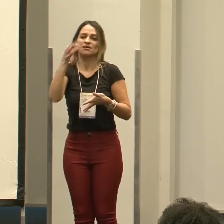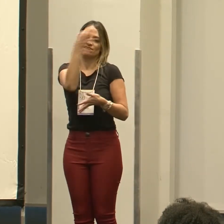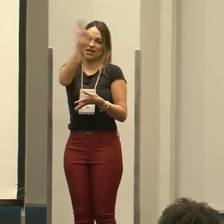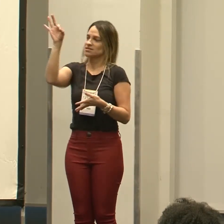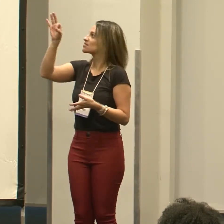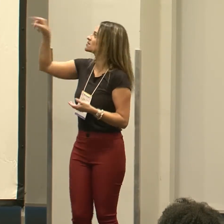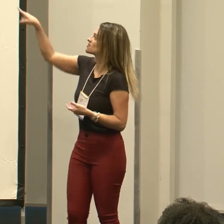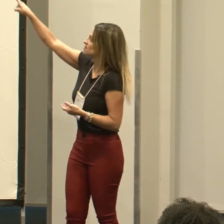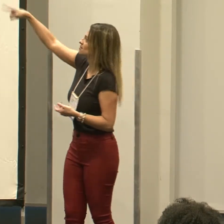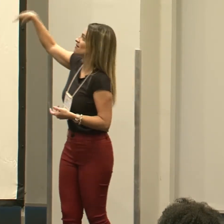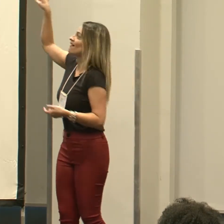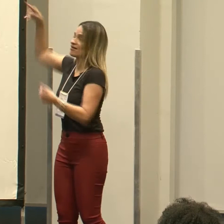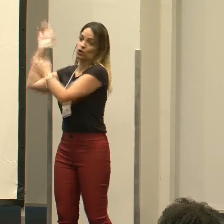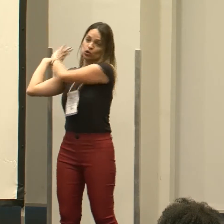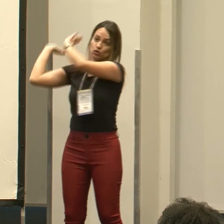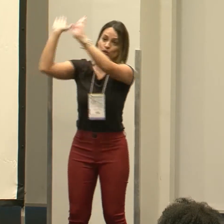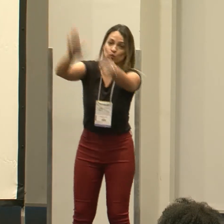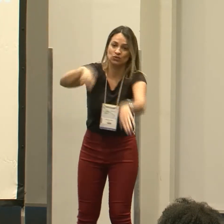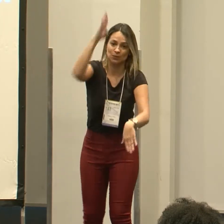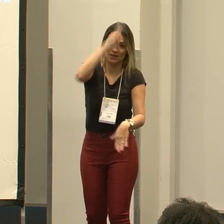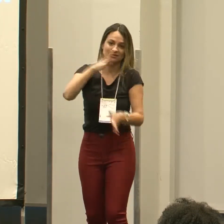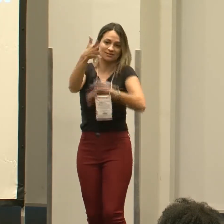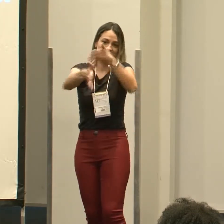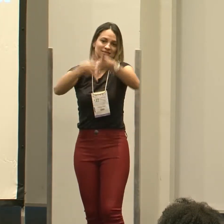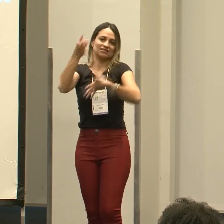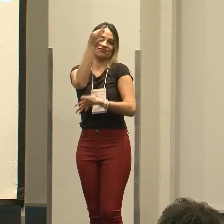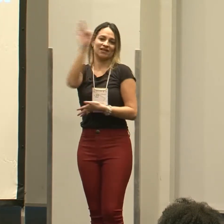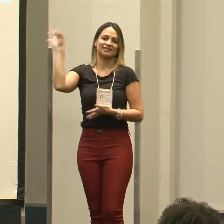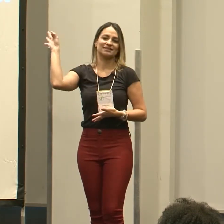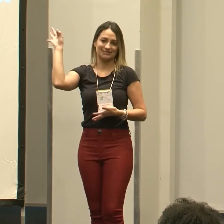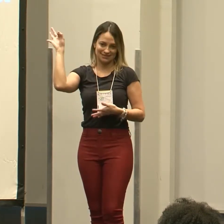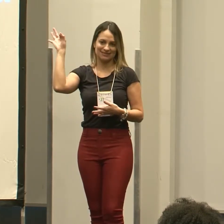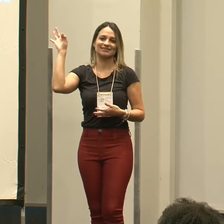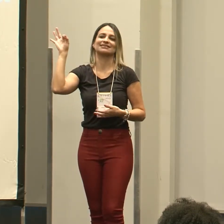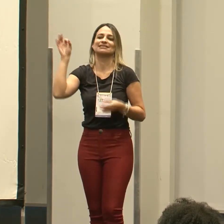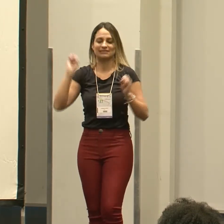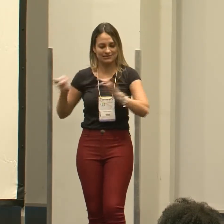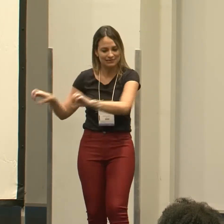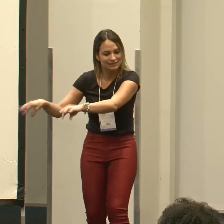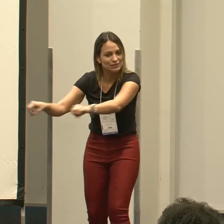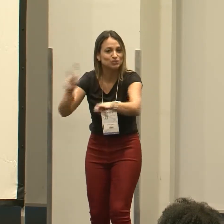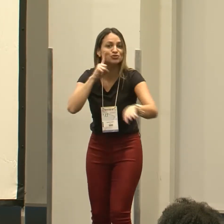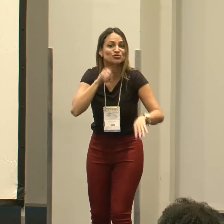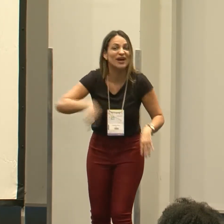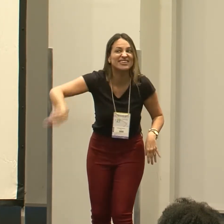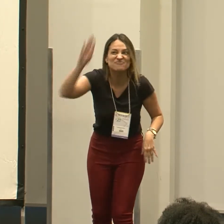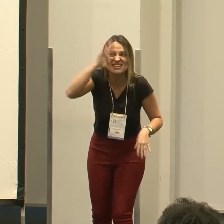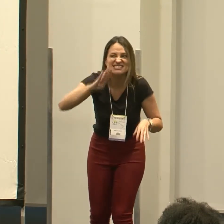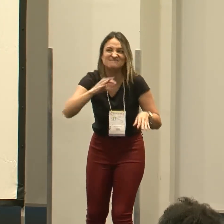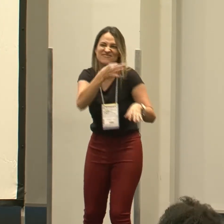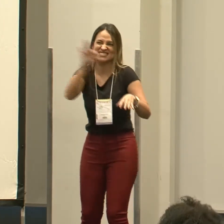utilizando a língua de sinais francesa, e no Brasil acabou se disseminando essa língua de